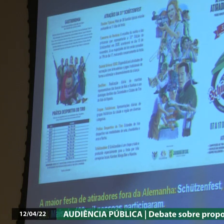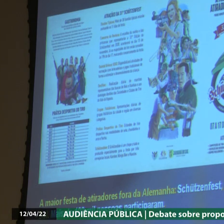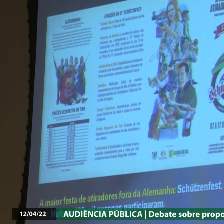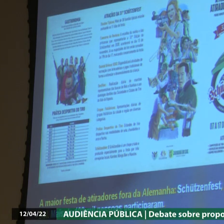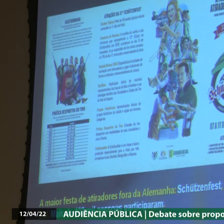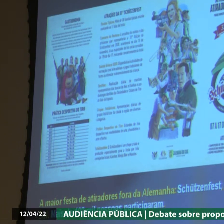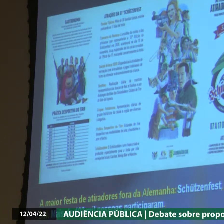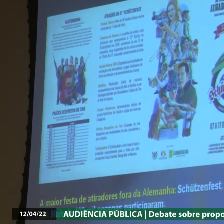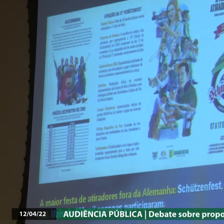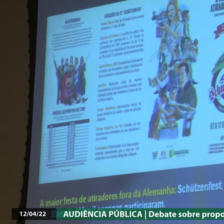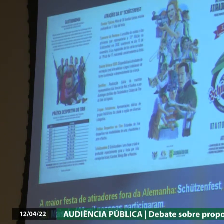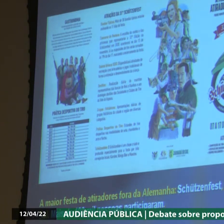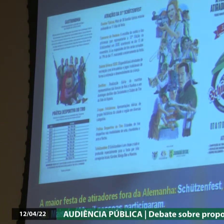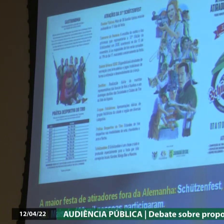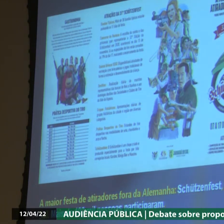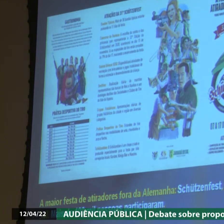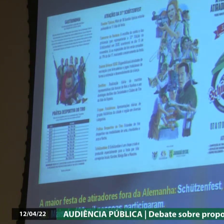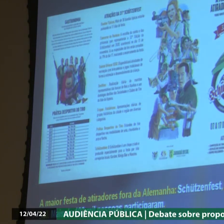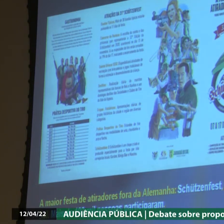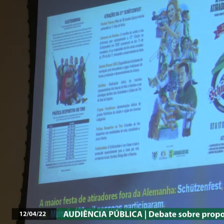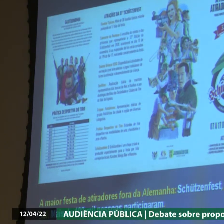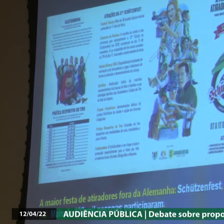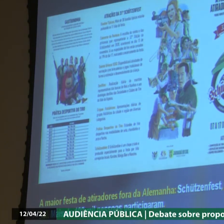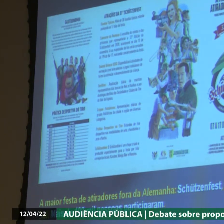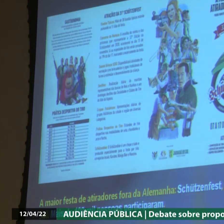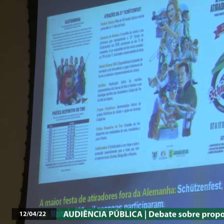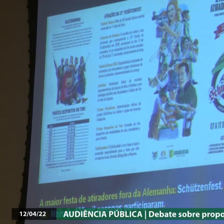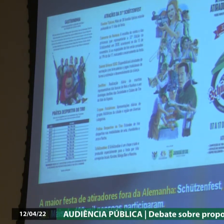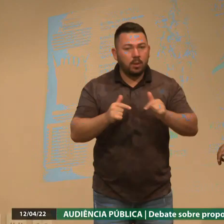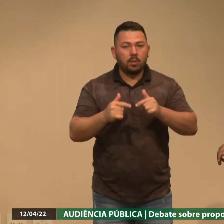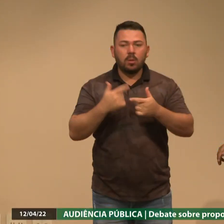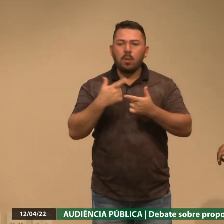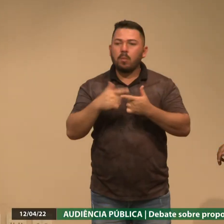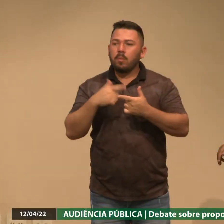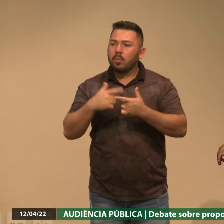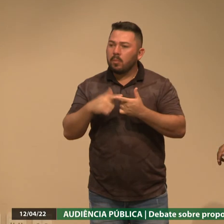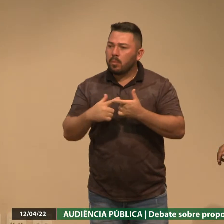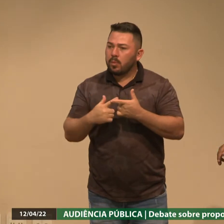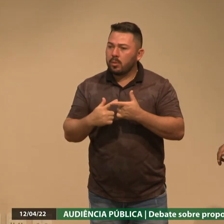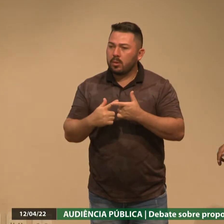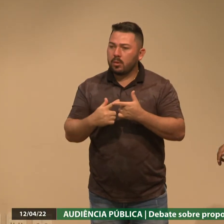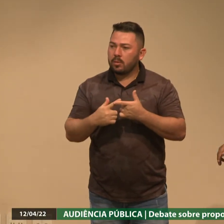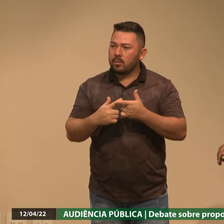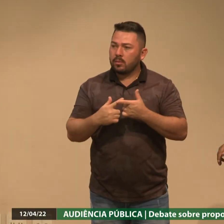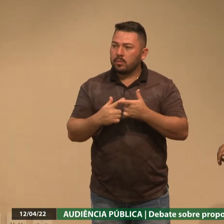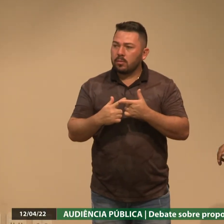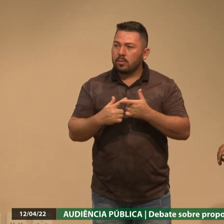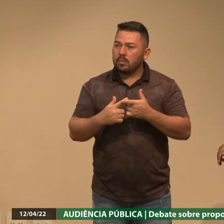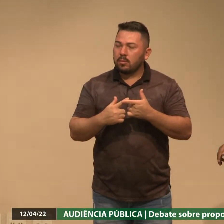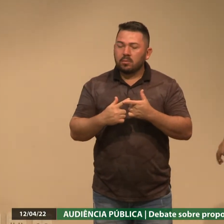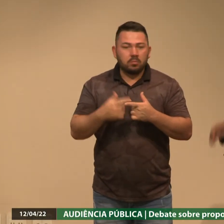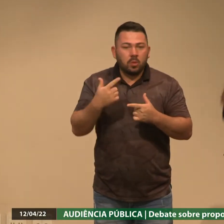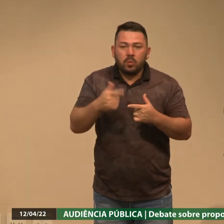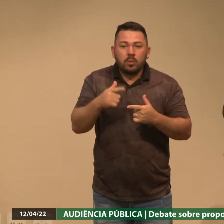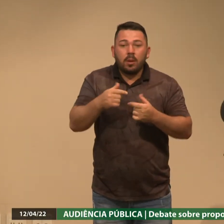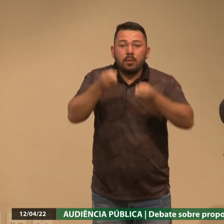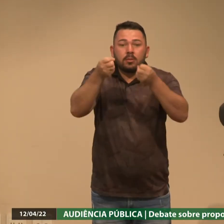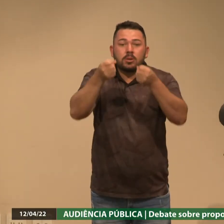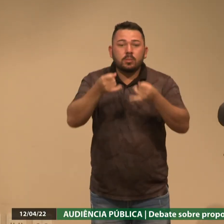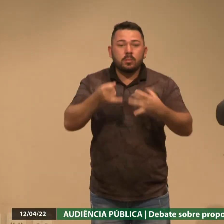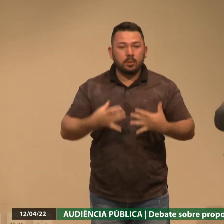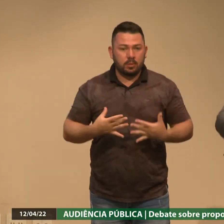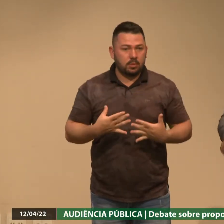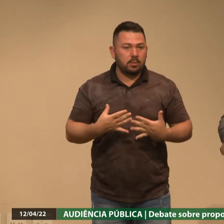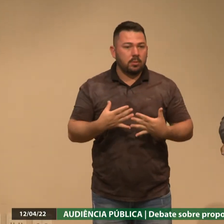do tiro esportivo em uma profissão é porque pouparmos disso nos explicação no